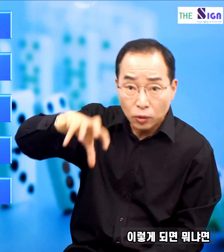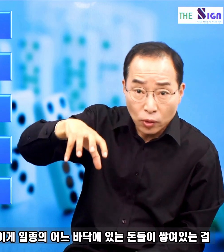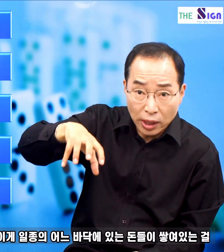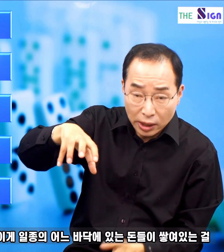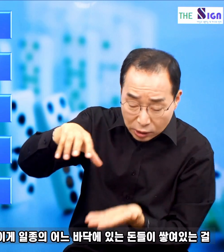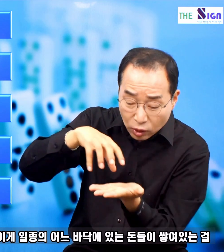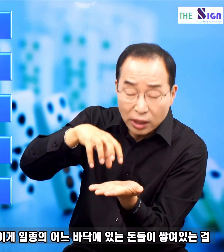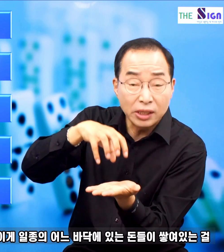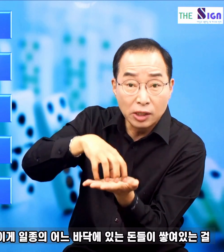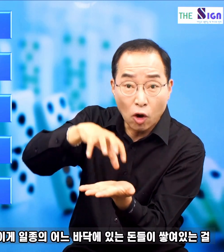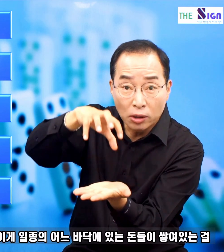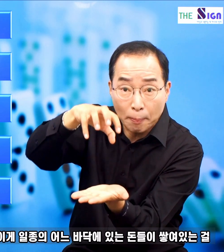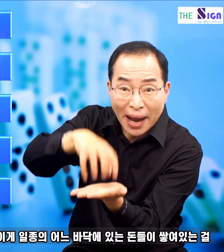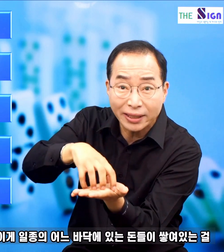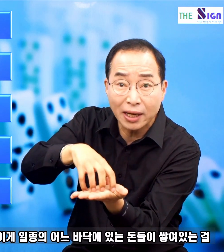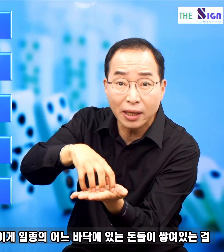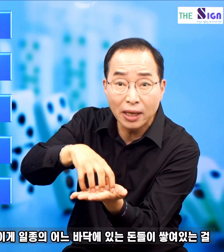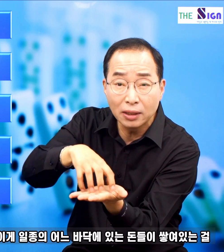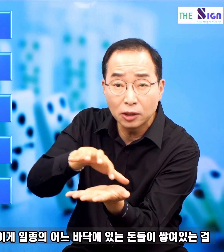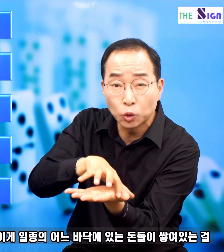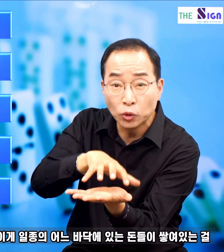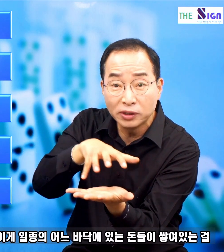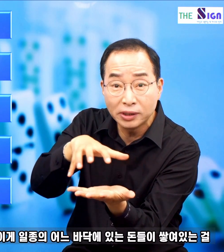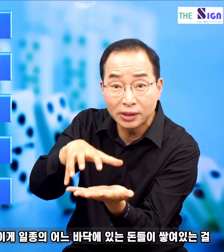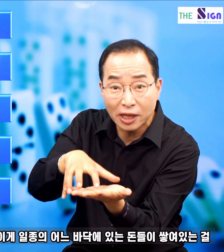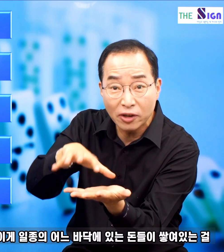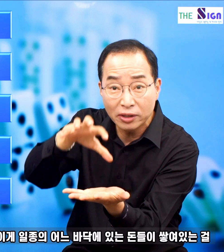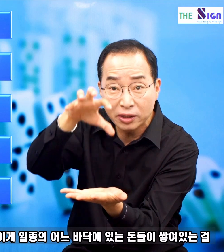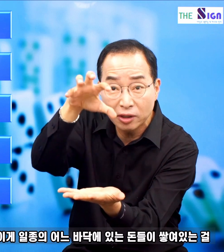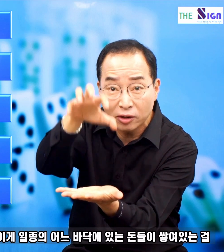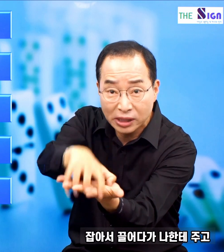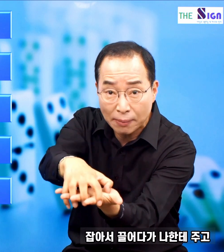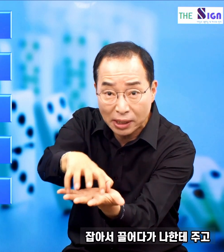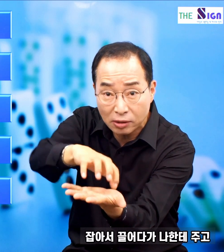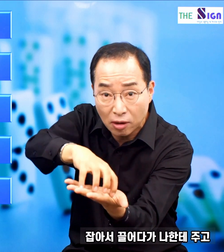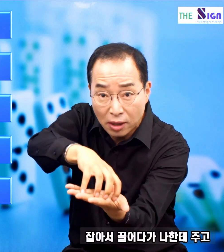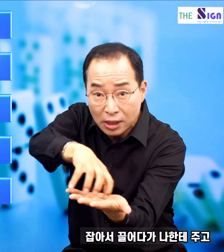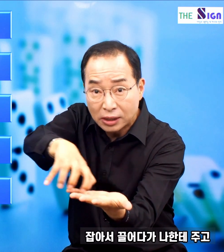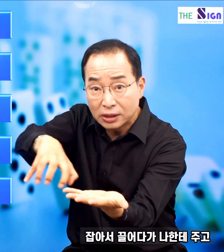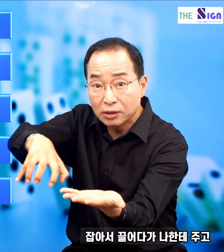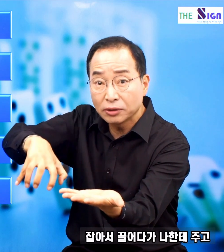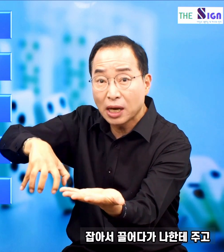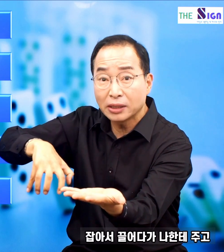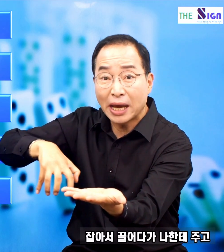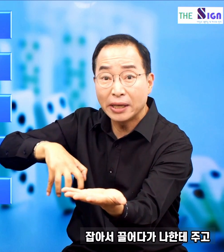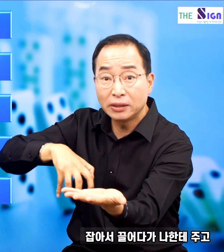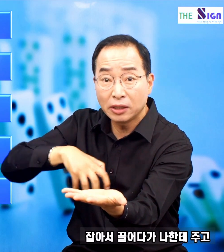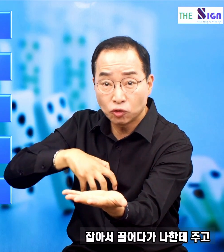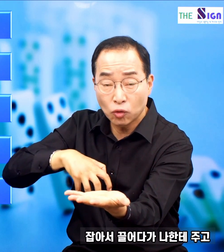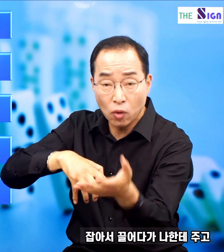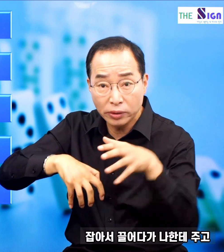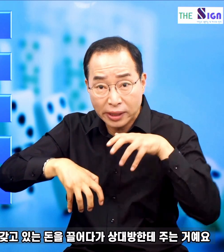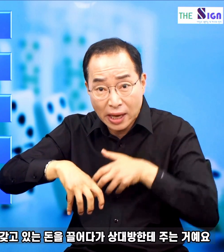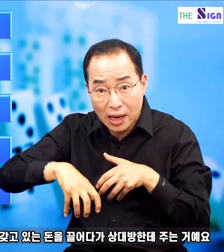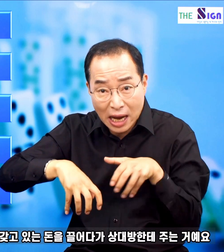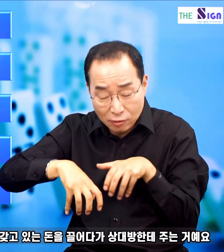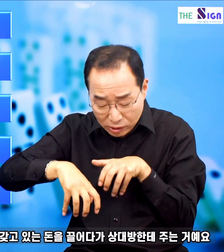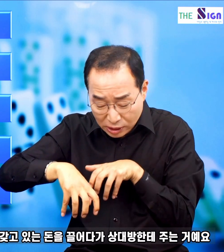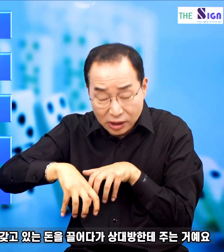이게 일종의 어느 바닥에 있는 돈들이 쌓여 있는 걸 잡아서 끌어다가 나한테 주고 내가 갖고 있는